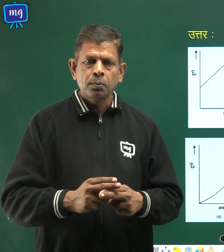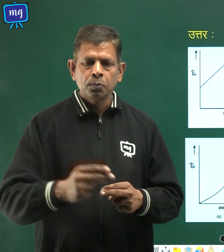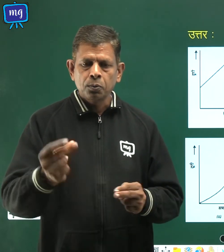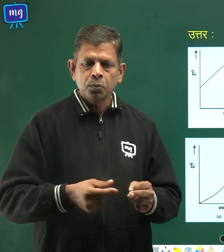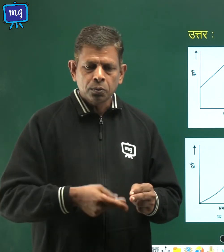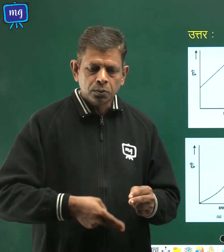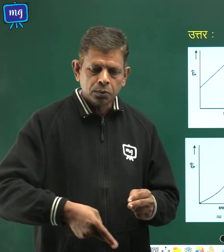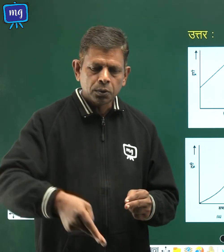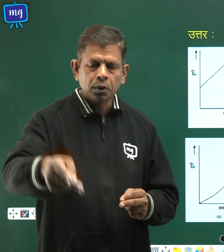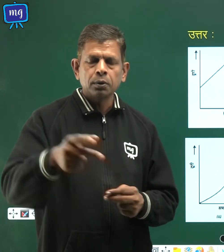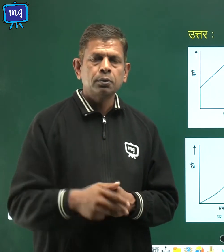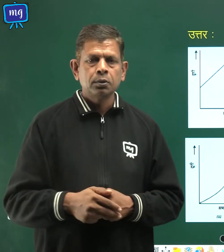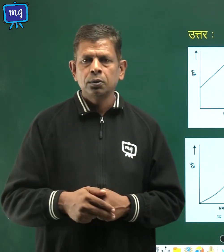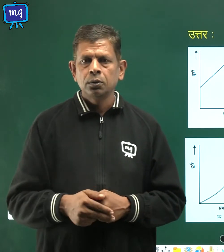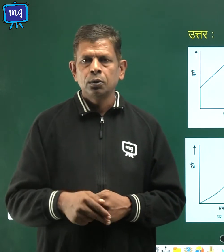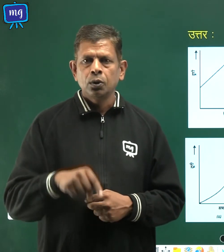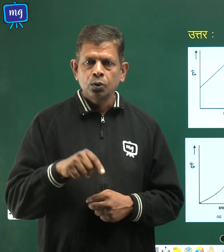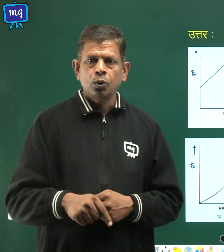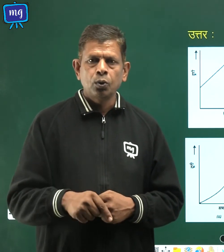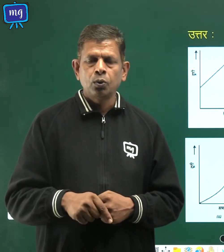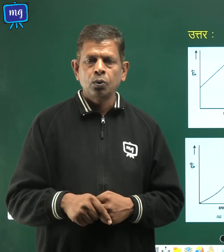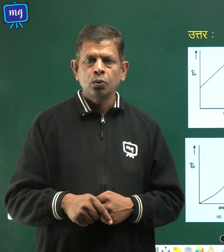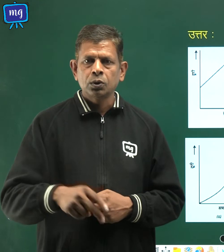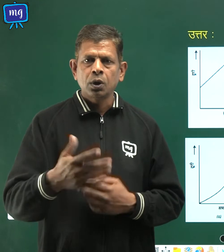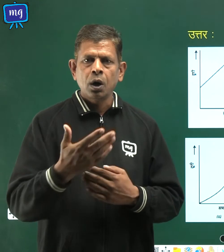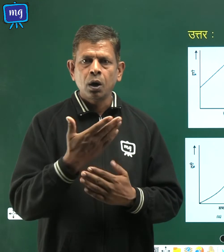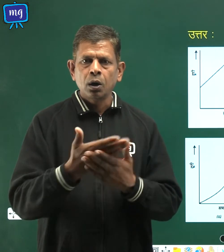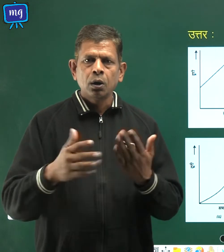है तो उसका ग्राफ